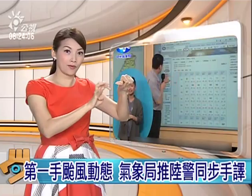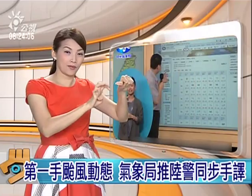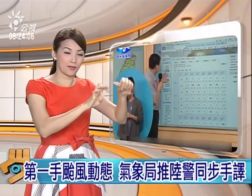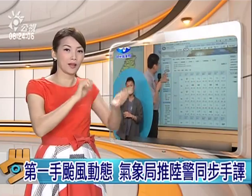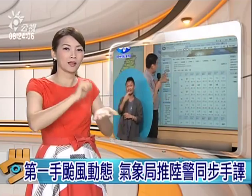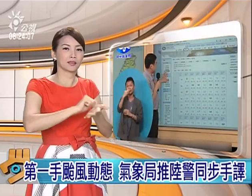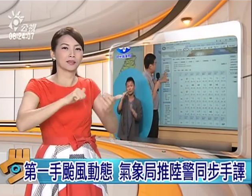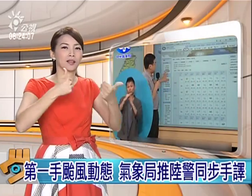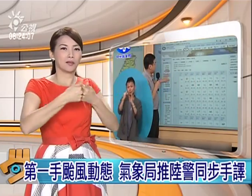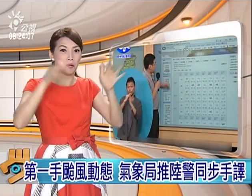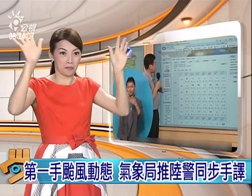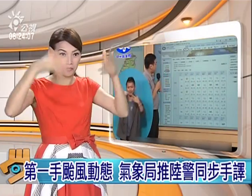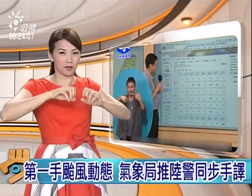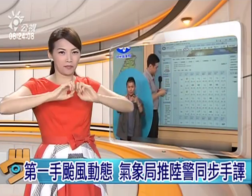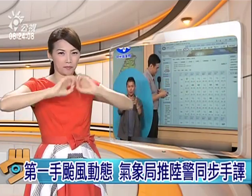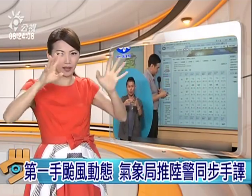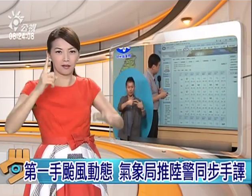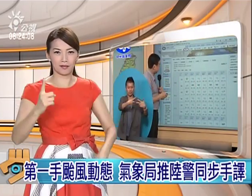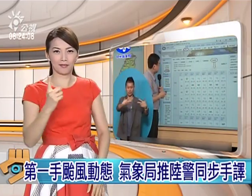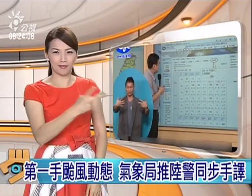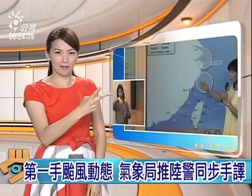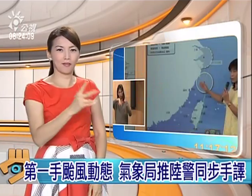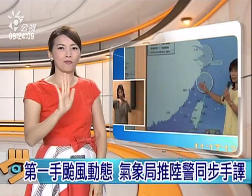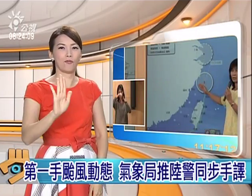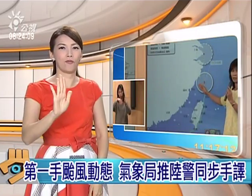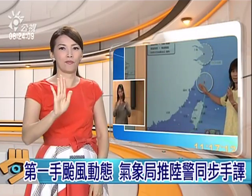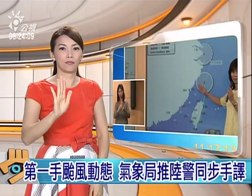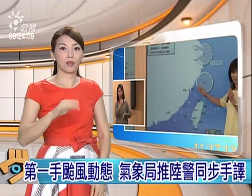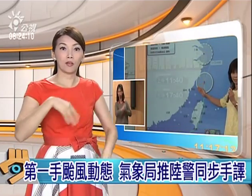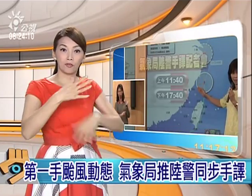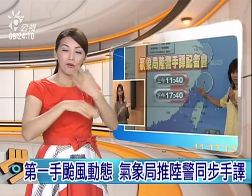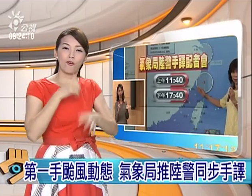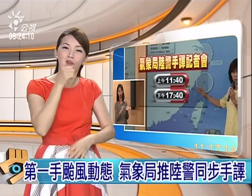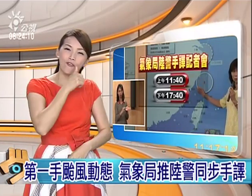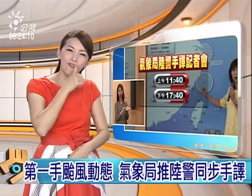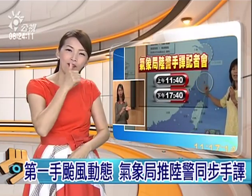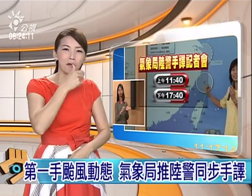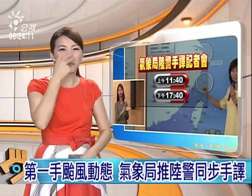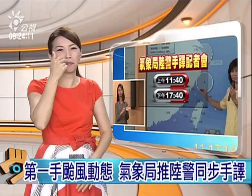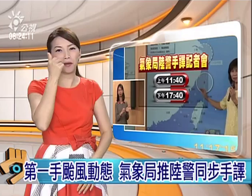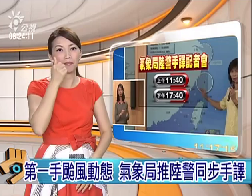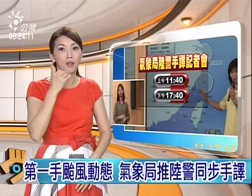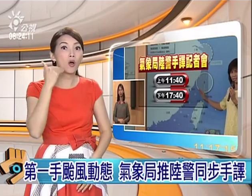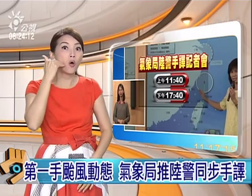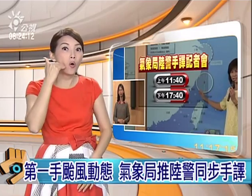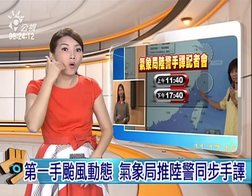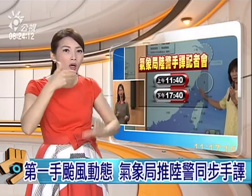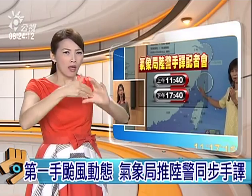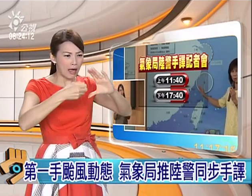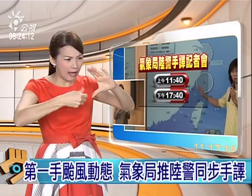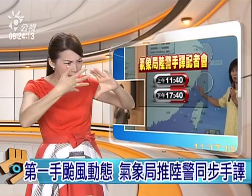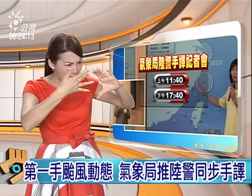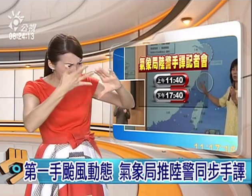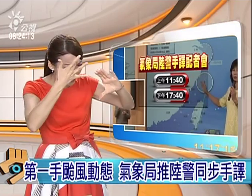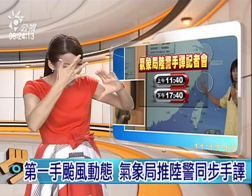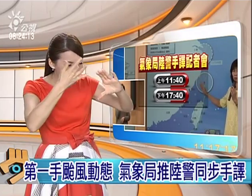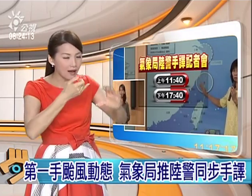风警报记者会都会有同步手译，而万一无法及时收看，还可以从网络来